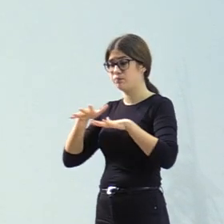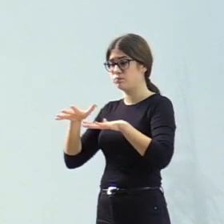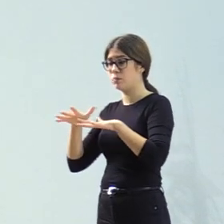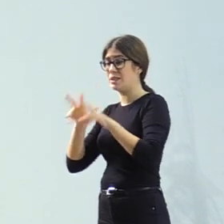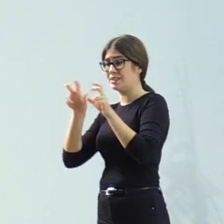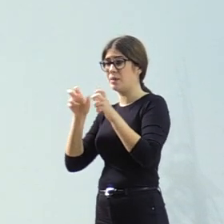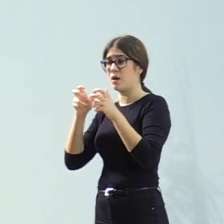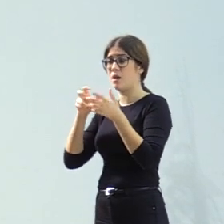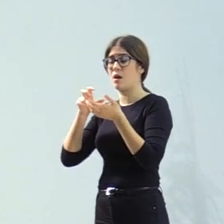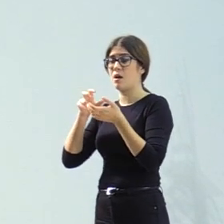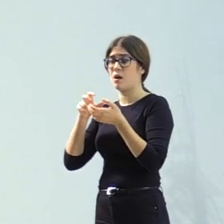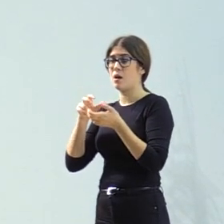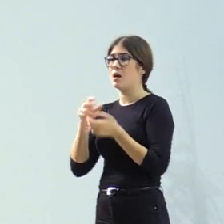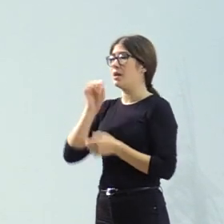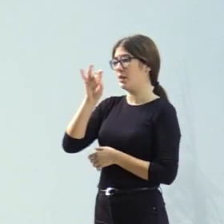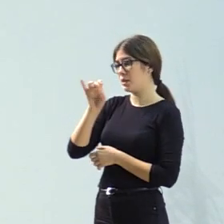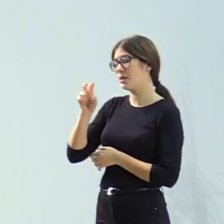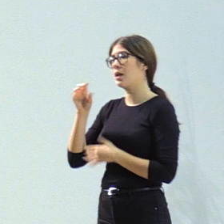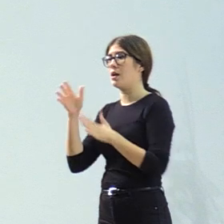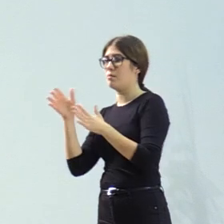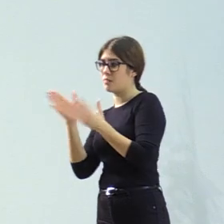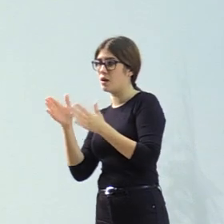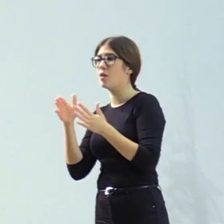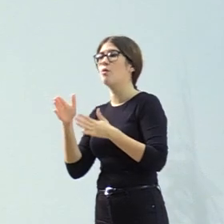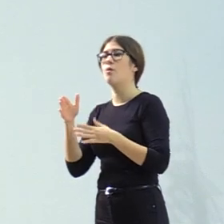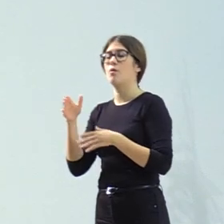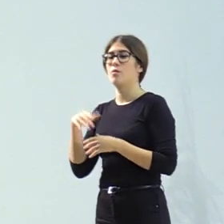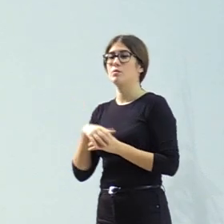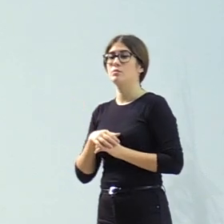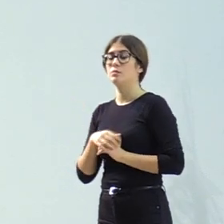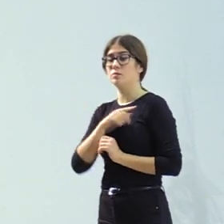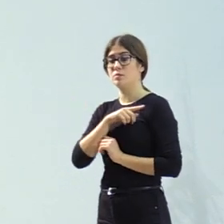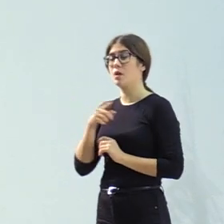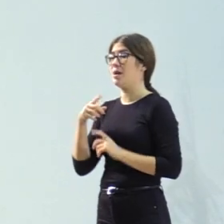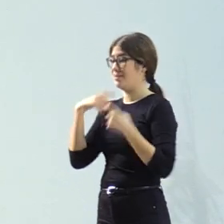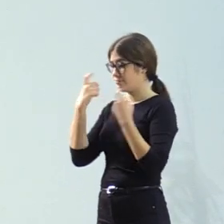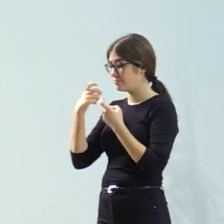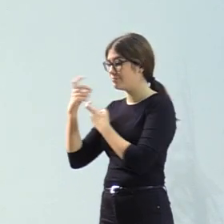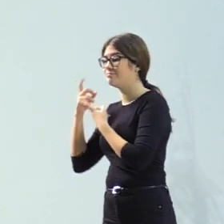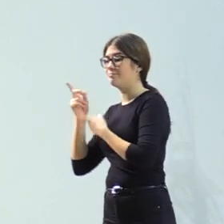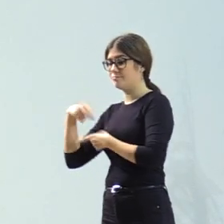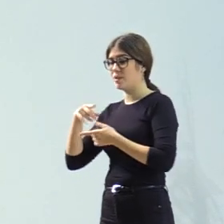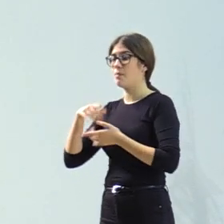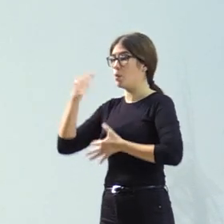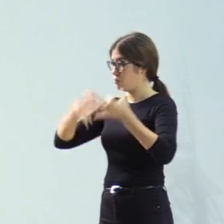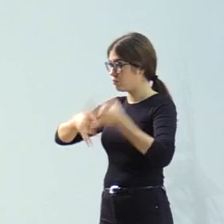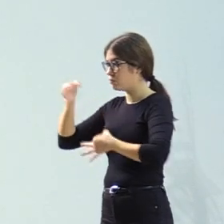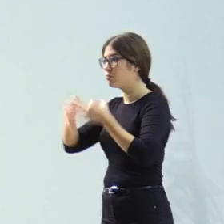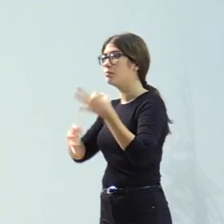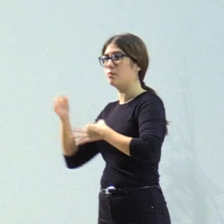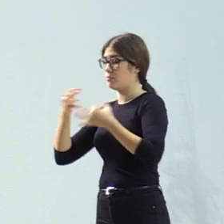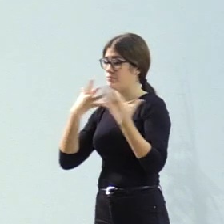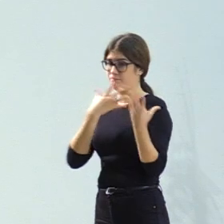de 15M para rato, que son las que consiguieron llevarlo a juicio y toda